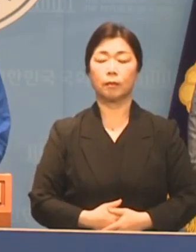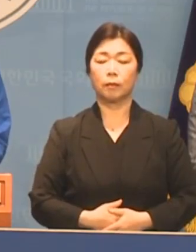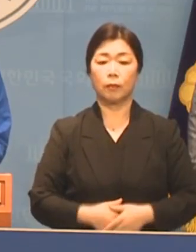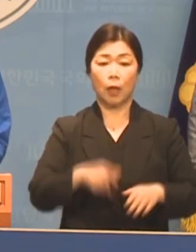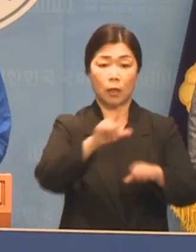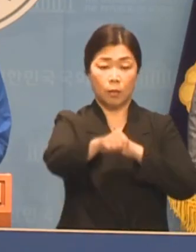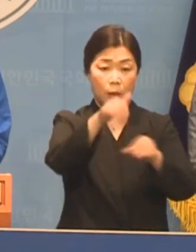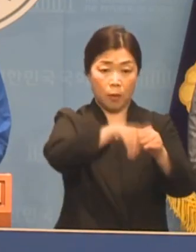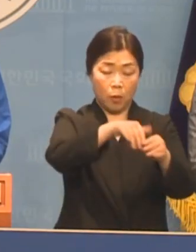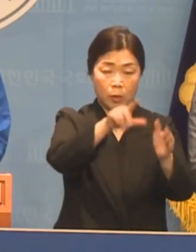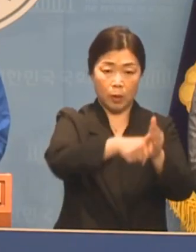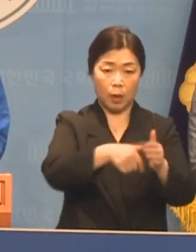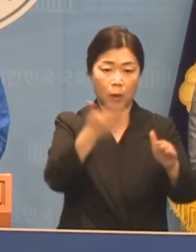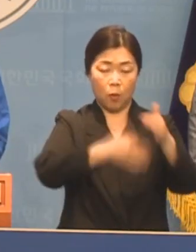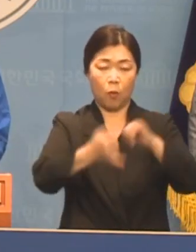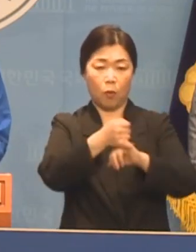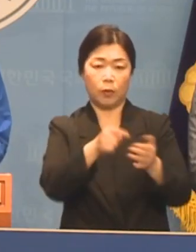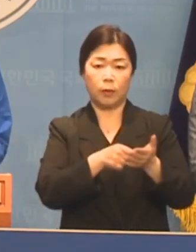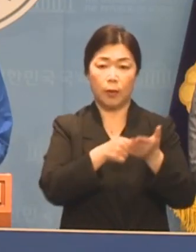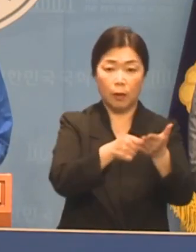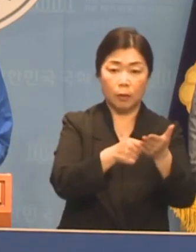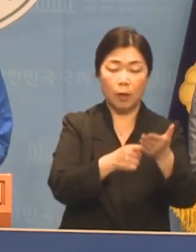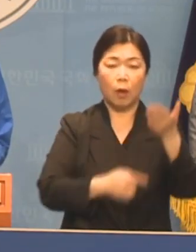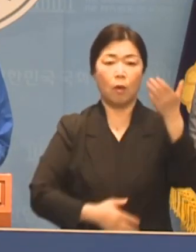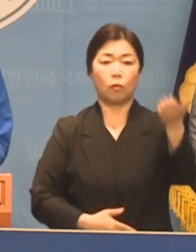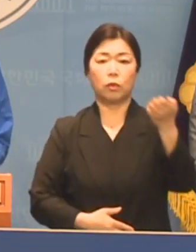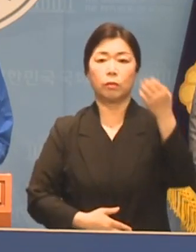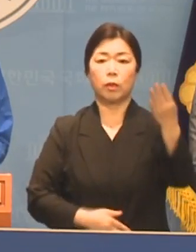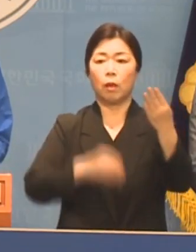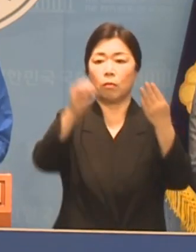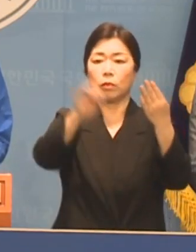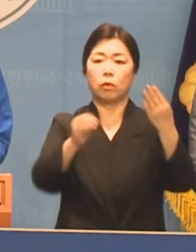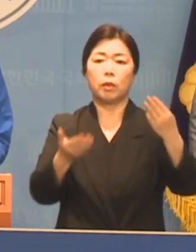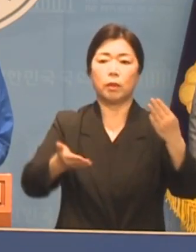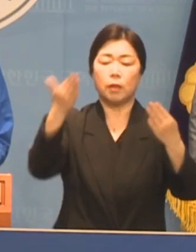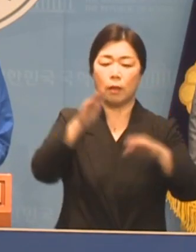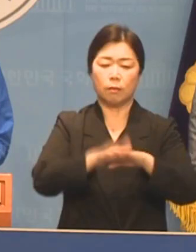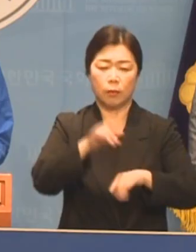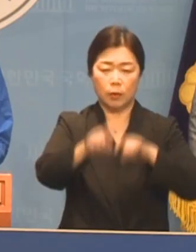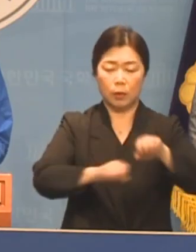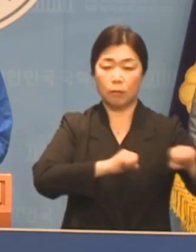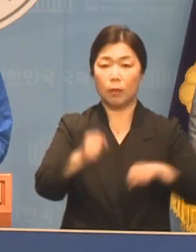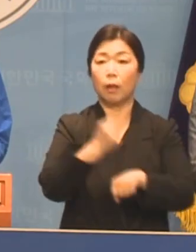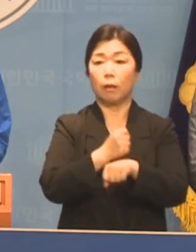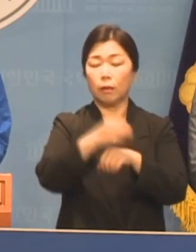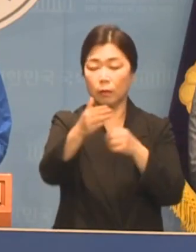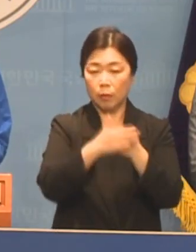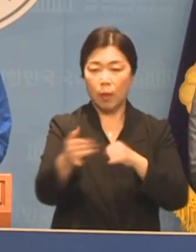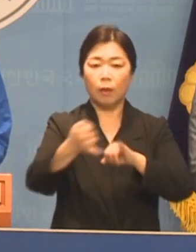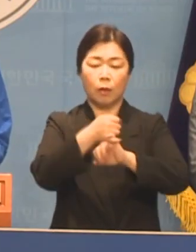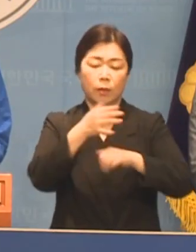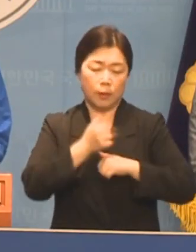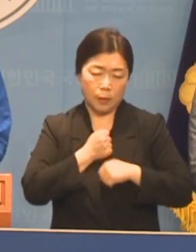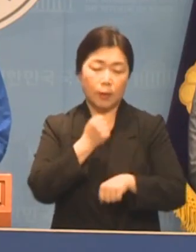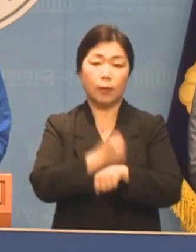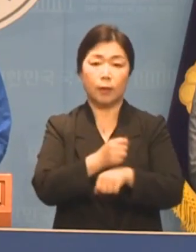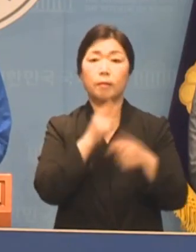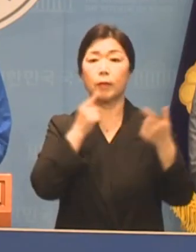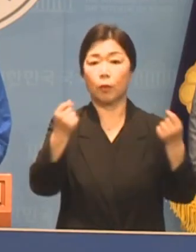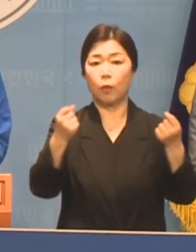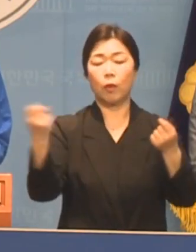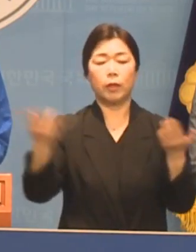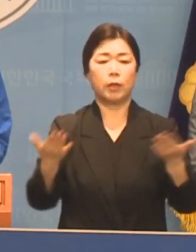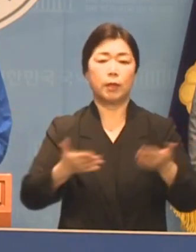지방선거 당시 제시한 공약을 94% 이상 실천함으로써 약속을 지키고